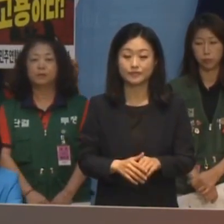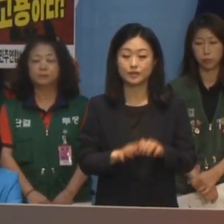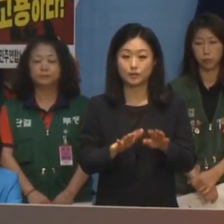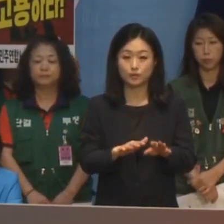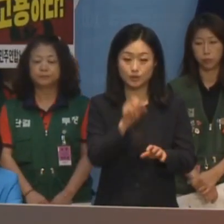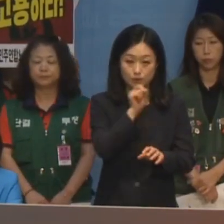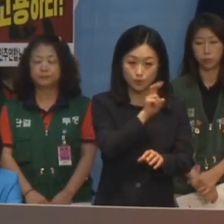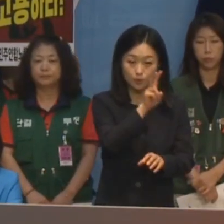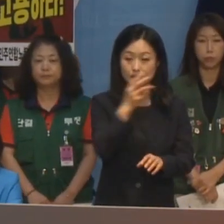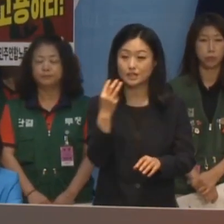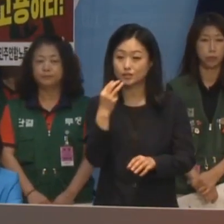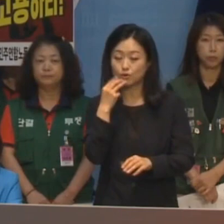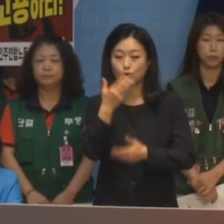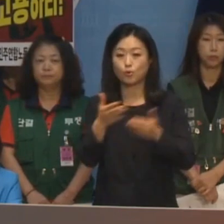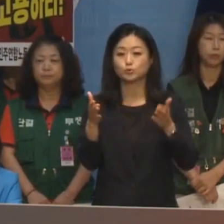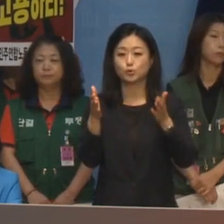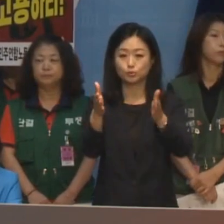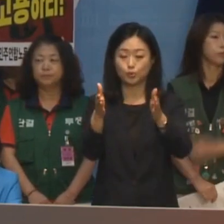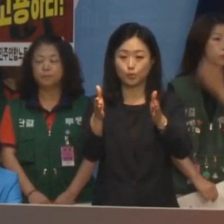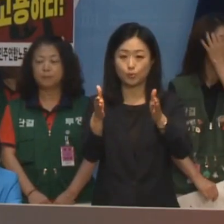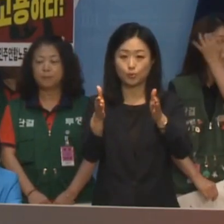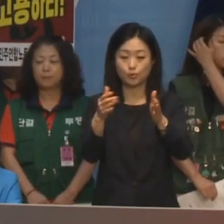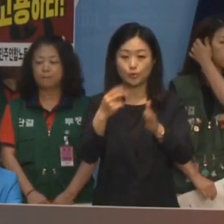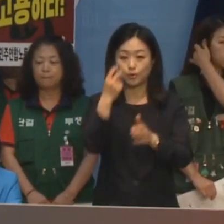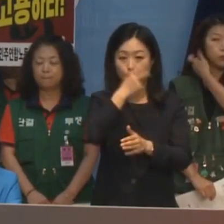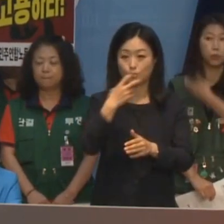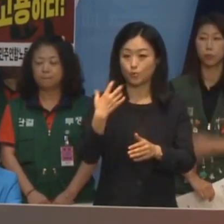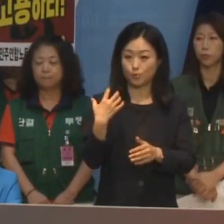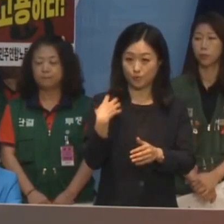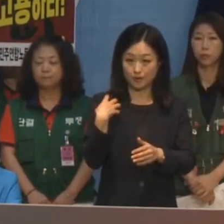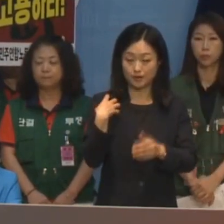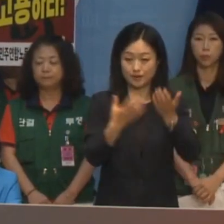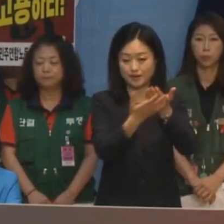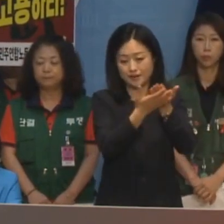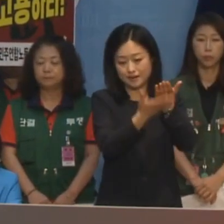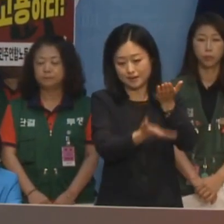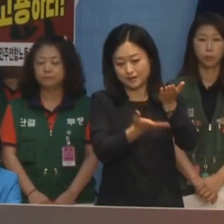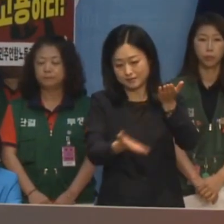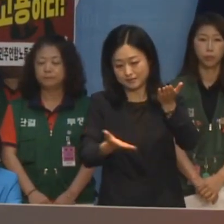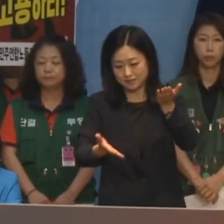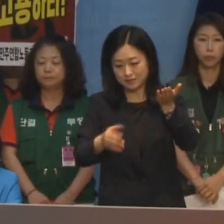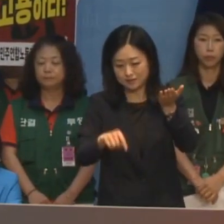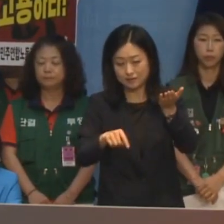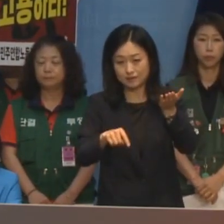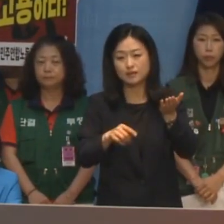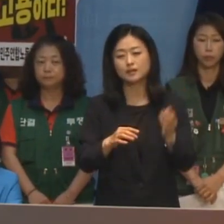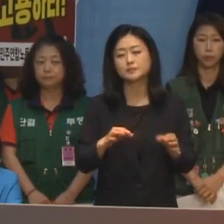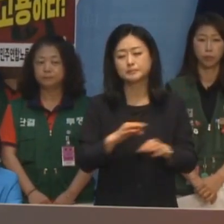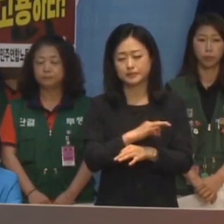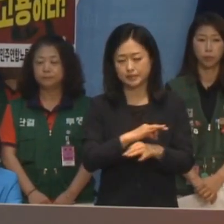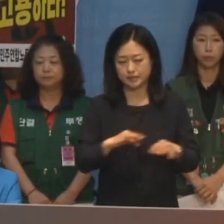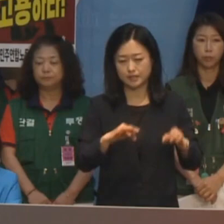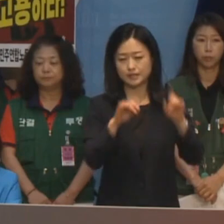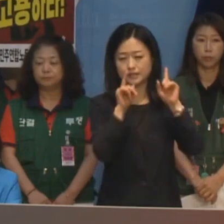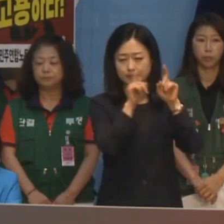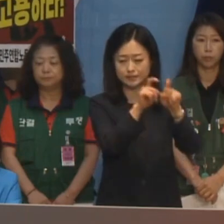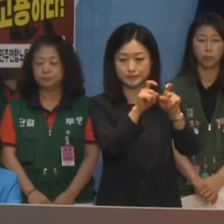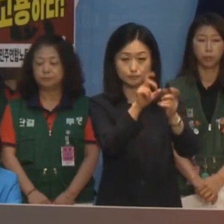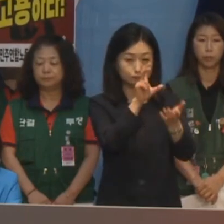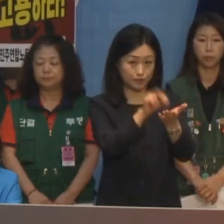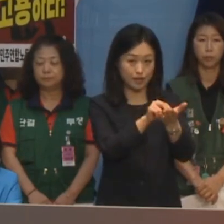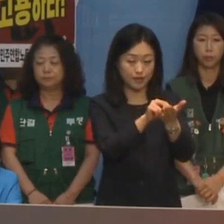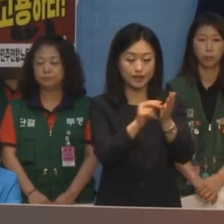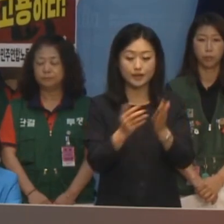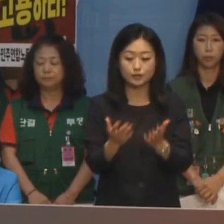고속도로를 관리하고 있는 경수고속도로의 하청업체의 비리 의혹을 제기하고 노동자